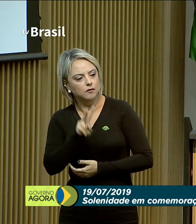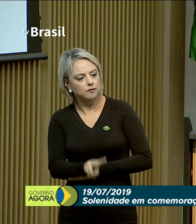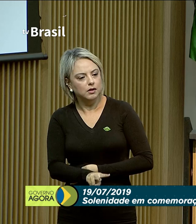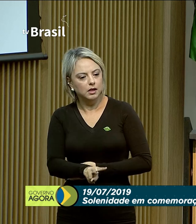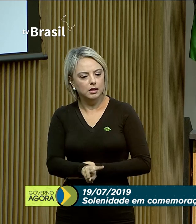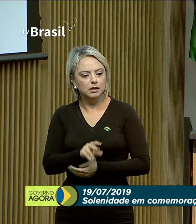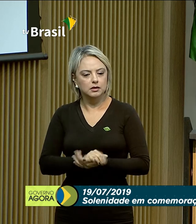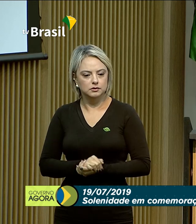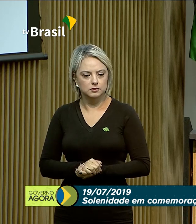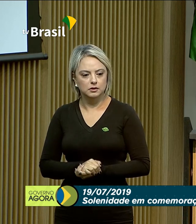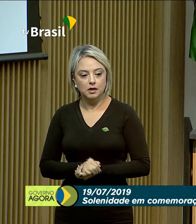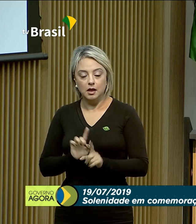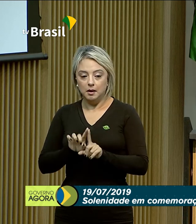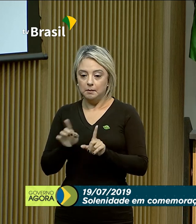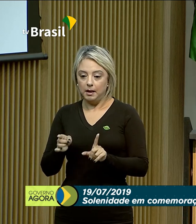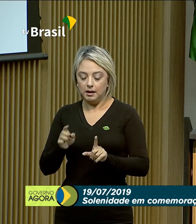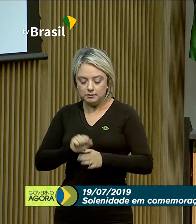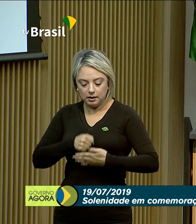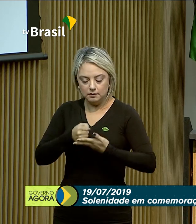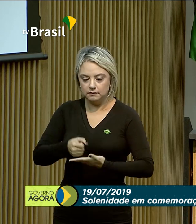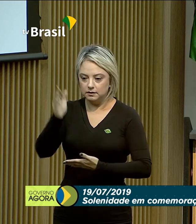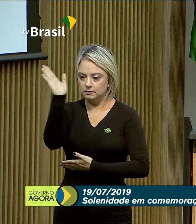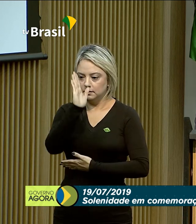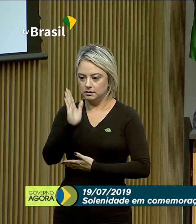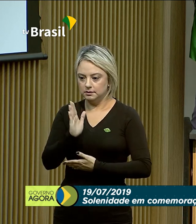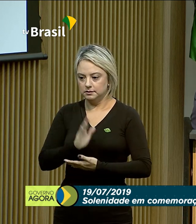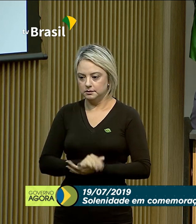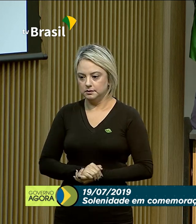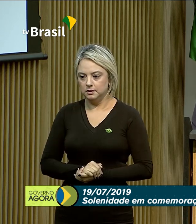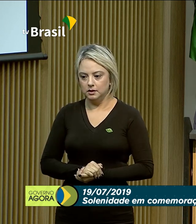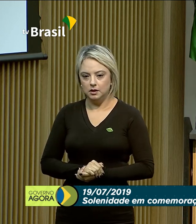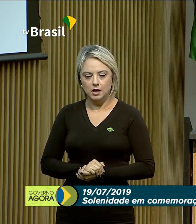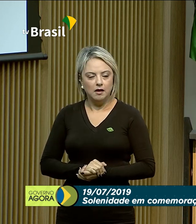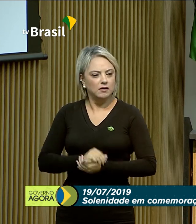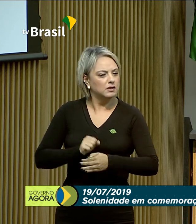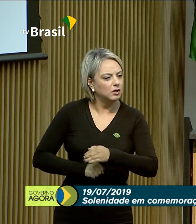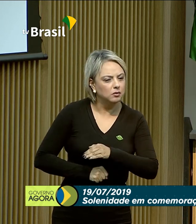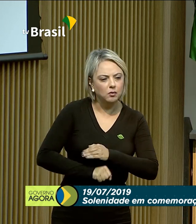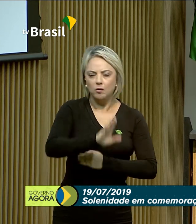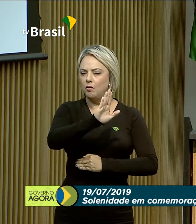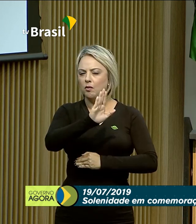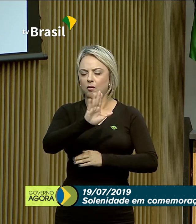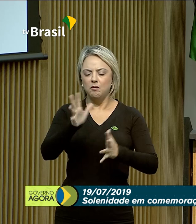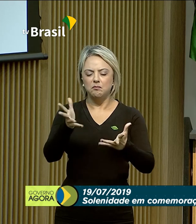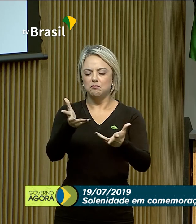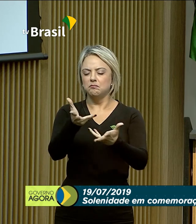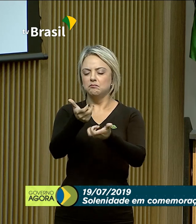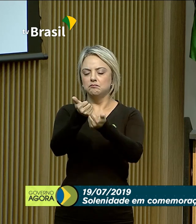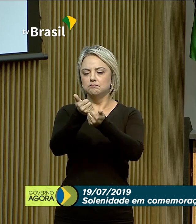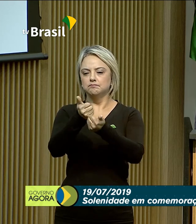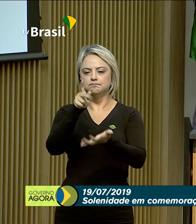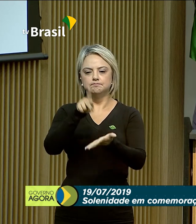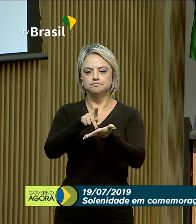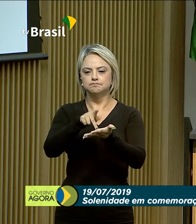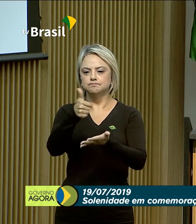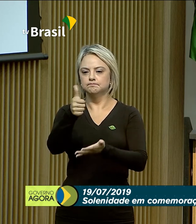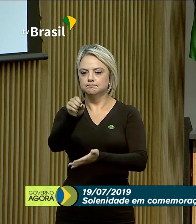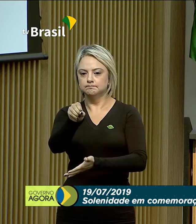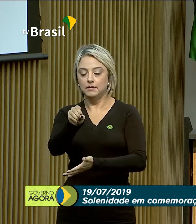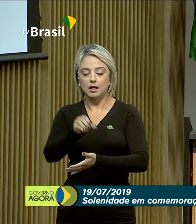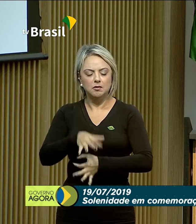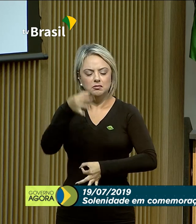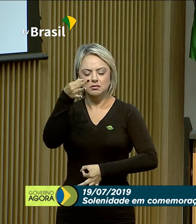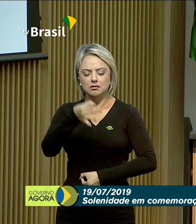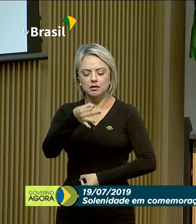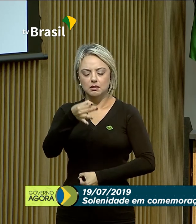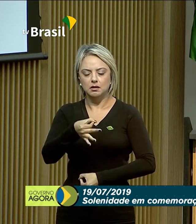ainda de zagueiro, porém na defesa do Brasil, fazendo gols de placa como um verdadeiro camisa 10. Tenho